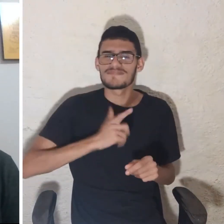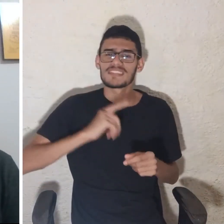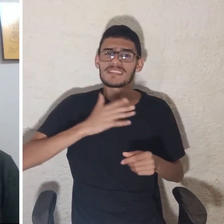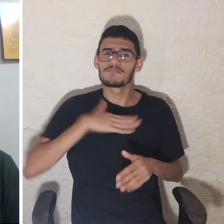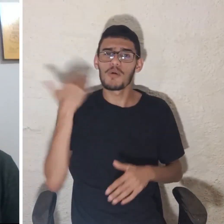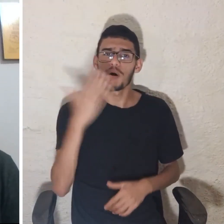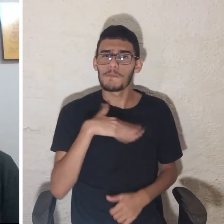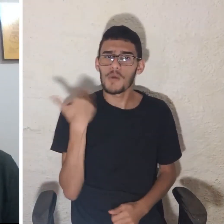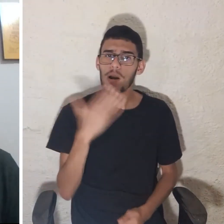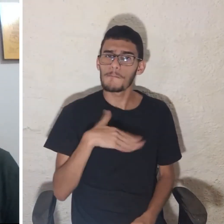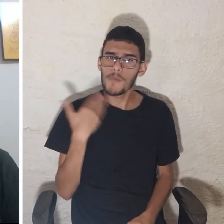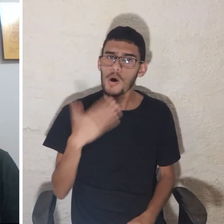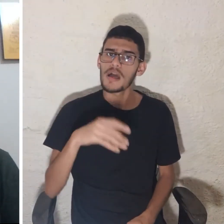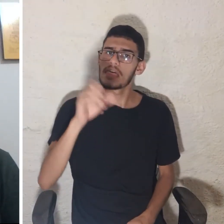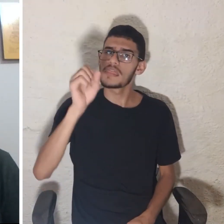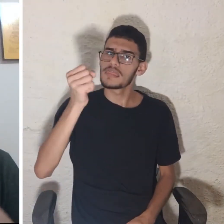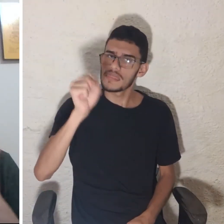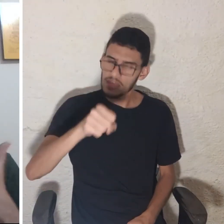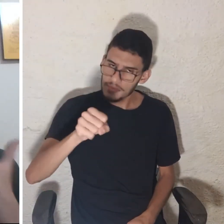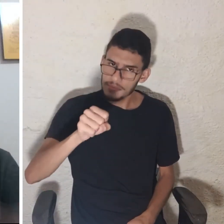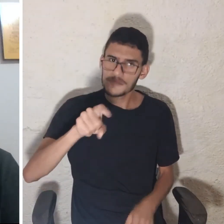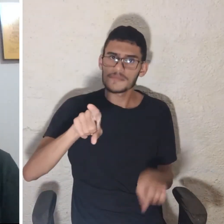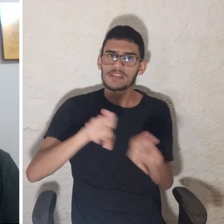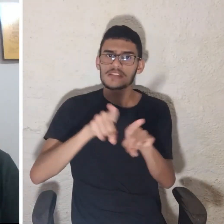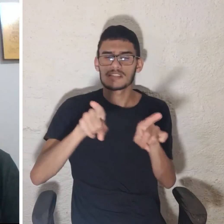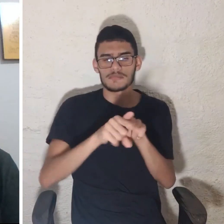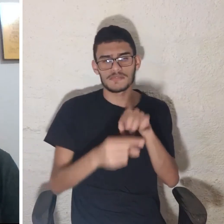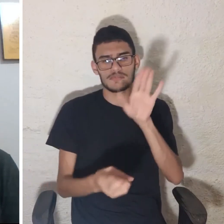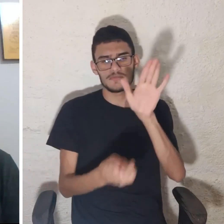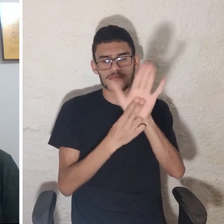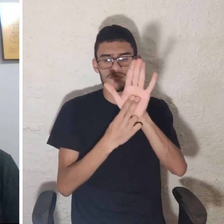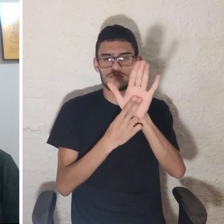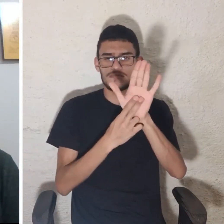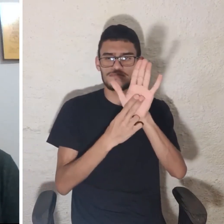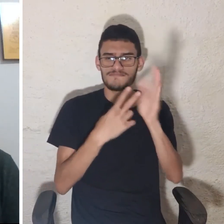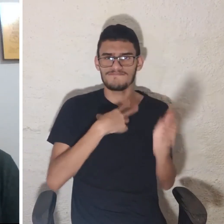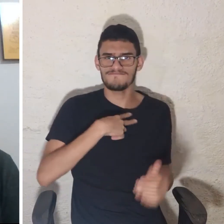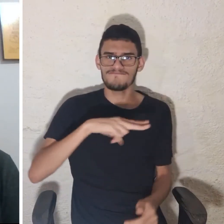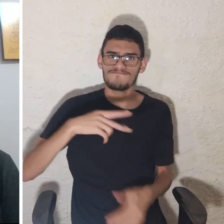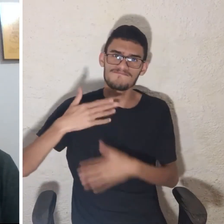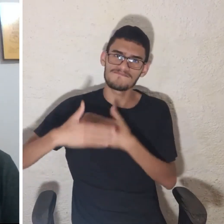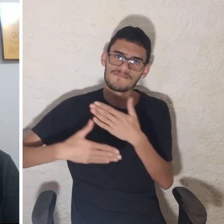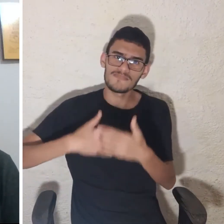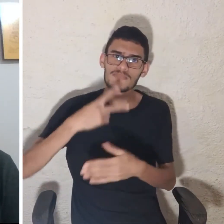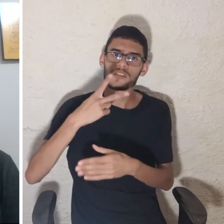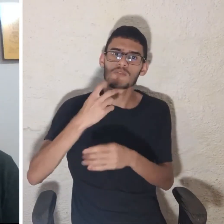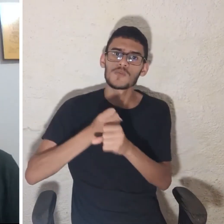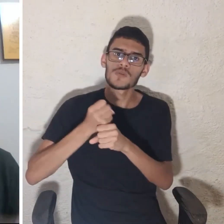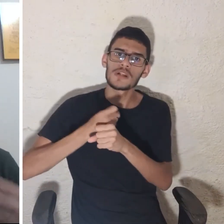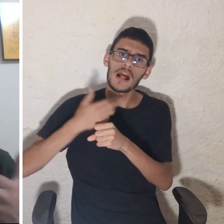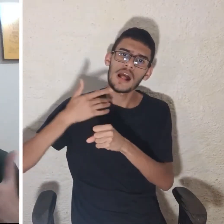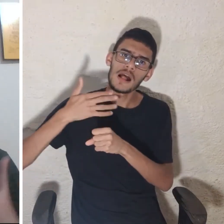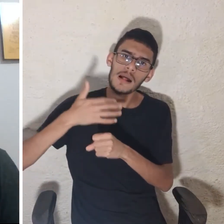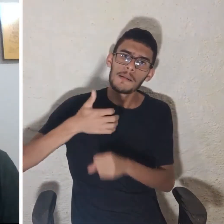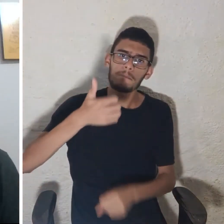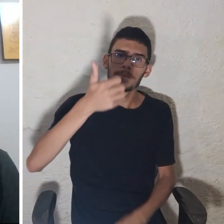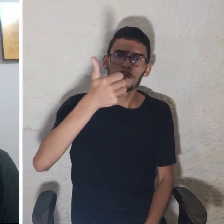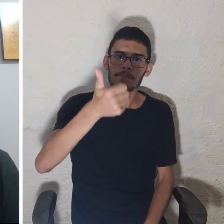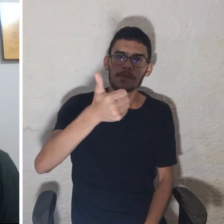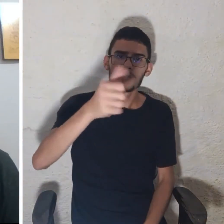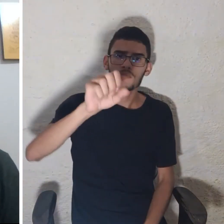né, muita morte, sim. E o reconhecimento da nossa independência por Portugal ainda levou mais 2 anos. Só no